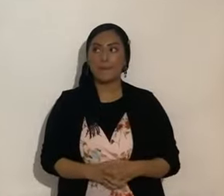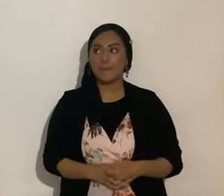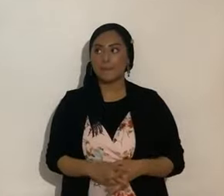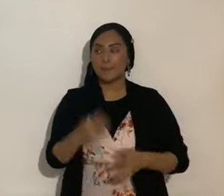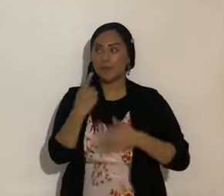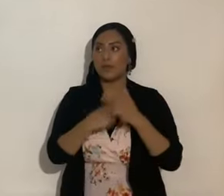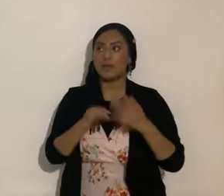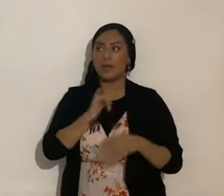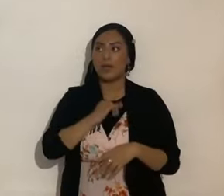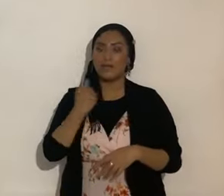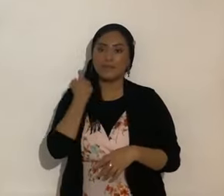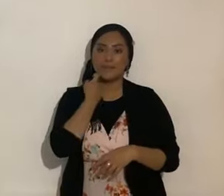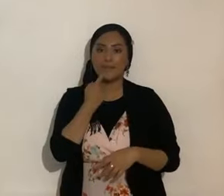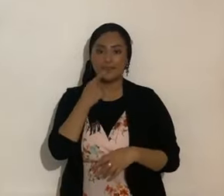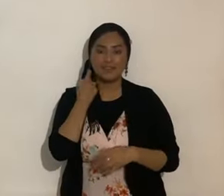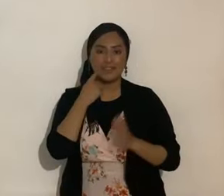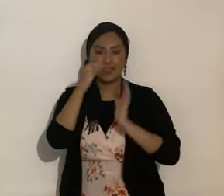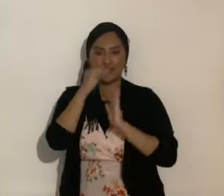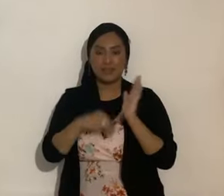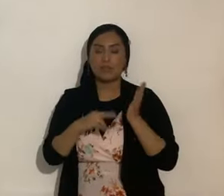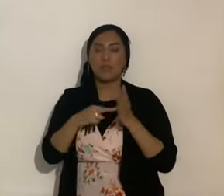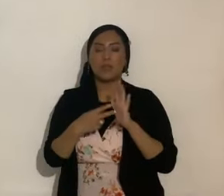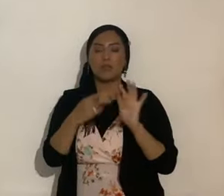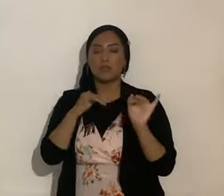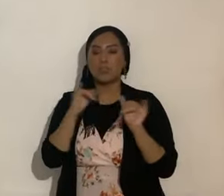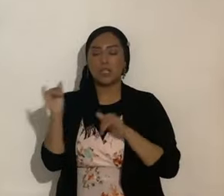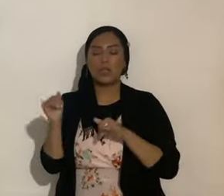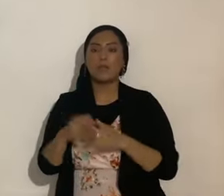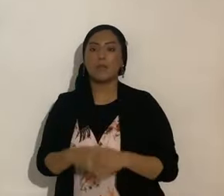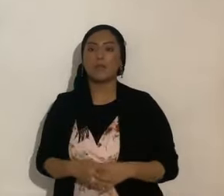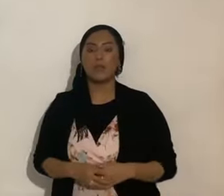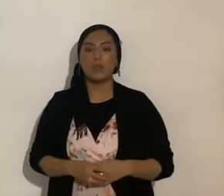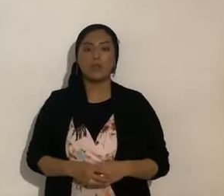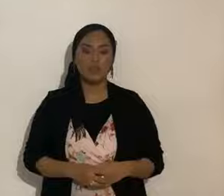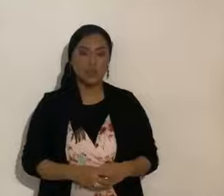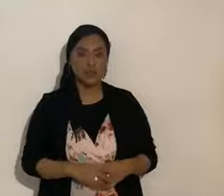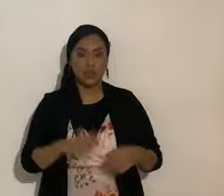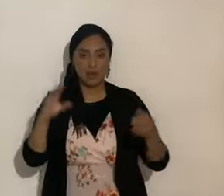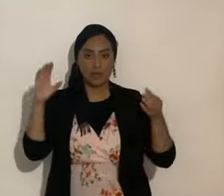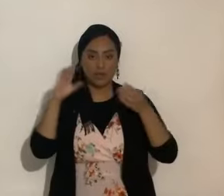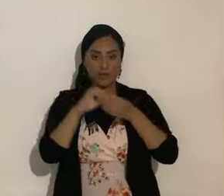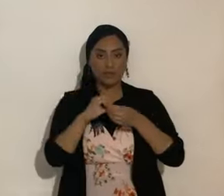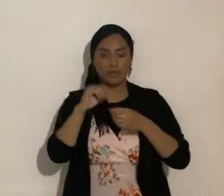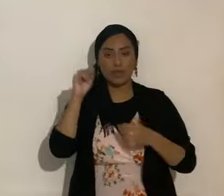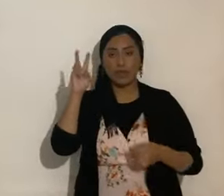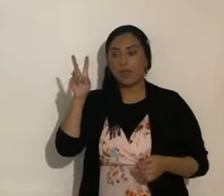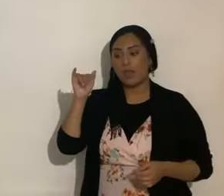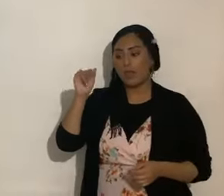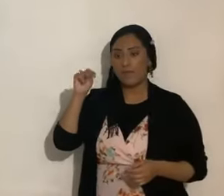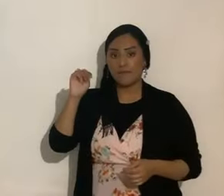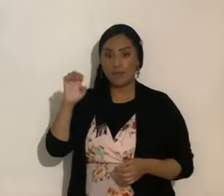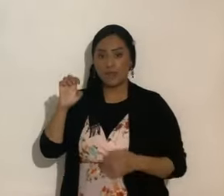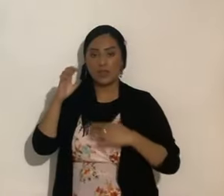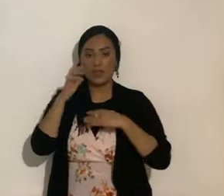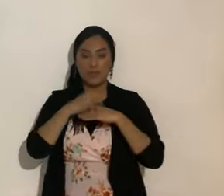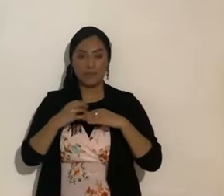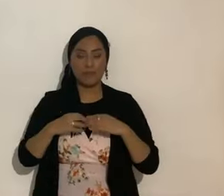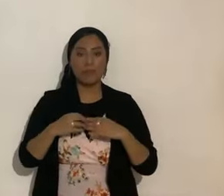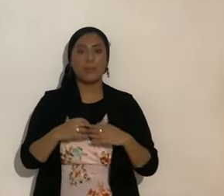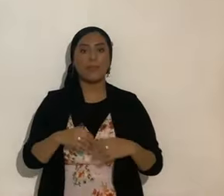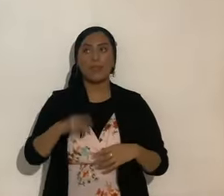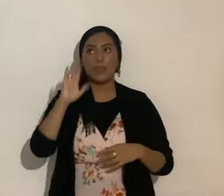yo de decir, la frase que tú acabaste de anotar, es igual que es el dueño de la viña, en la parábola, él